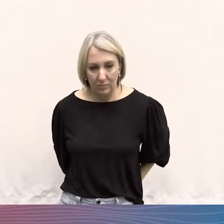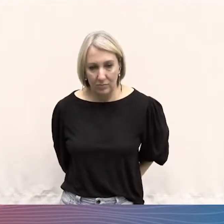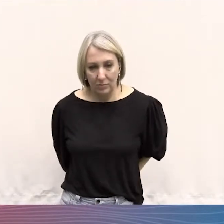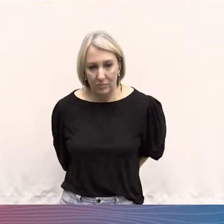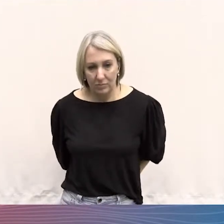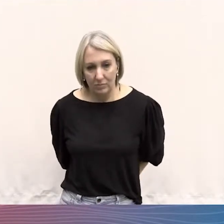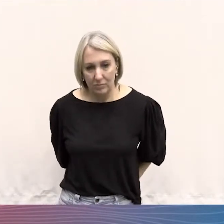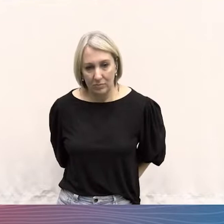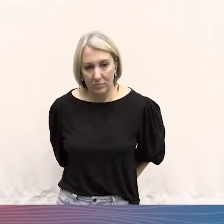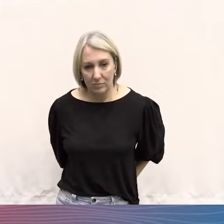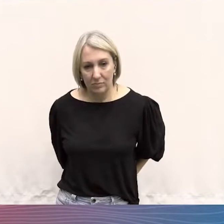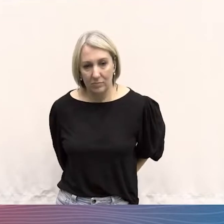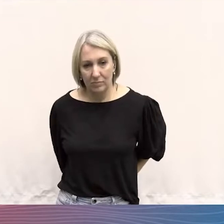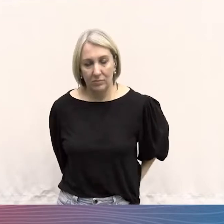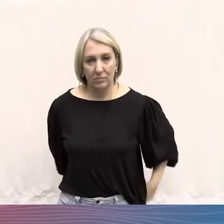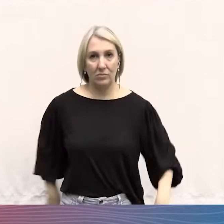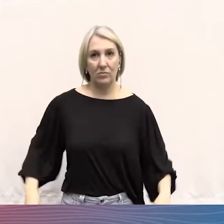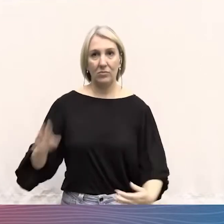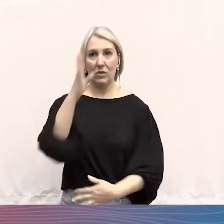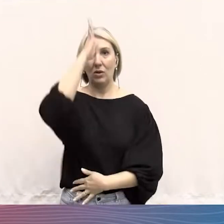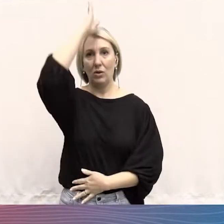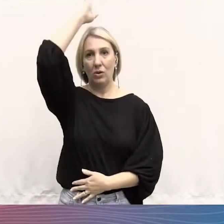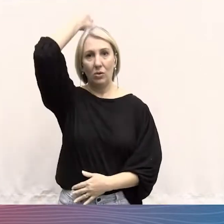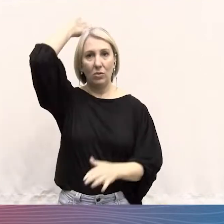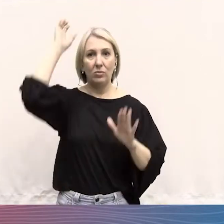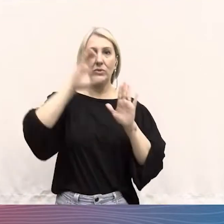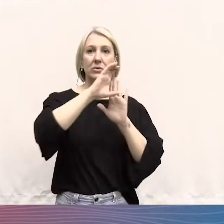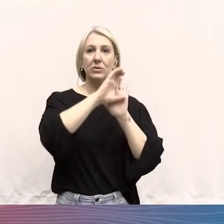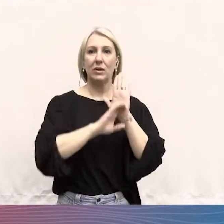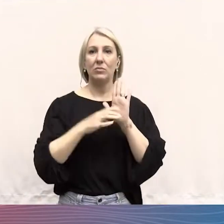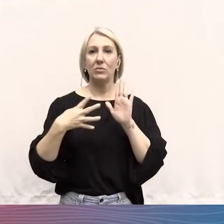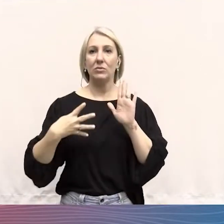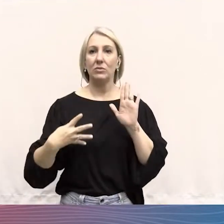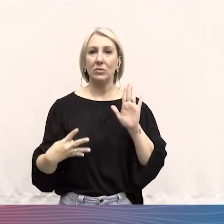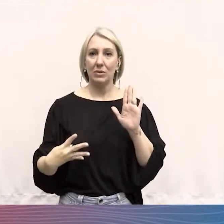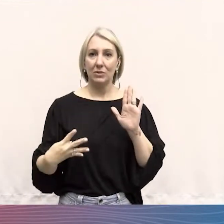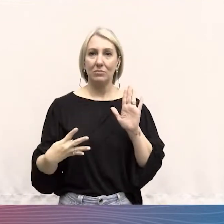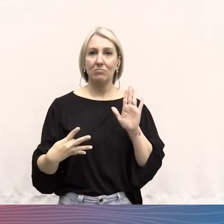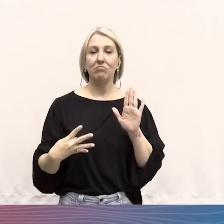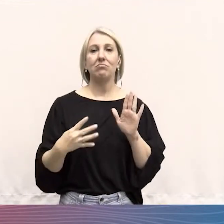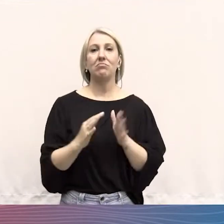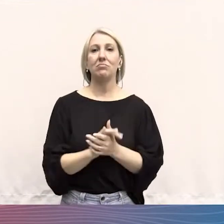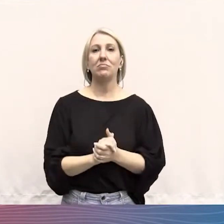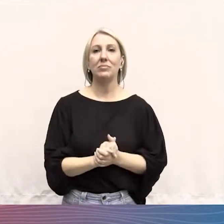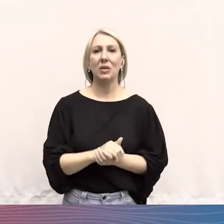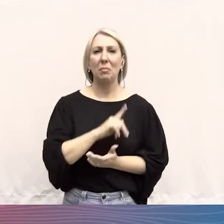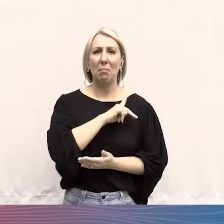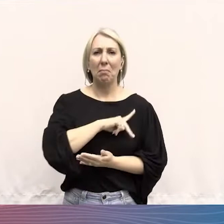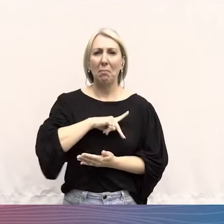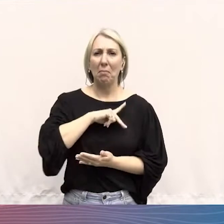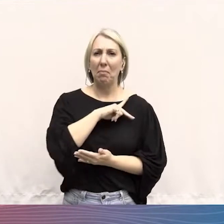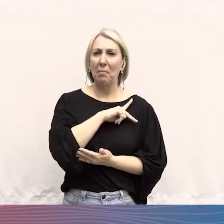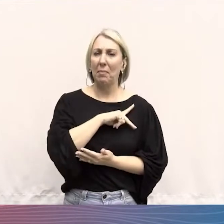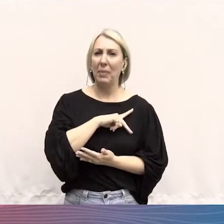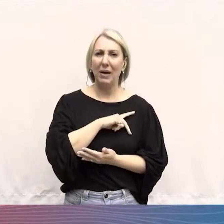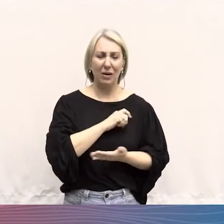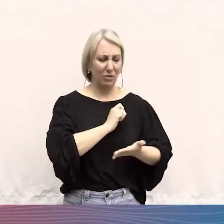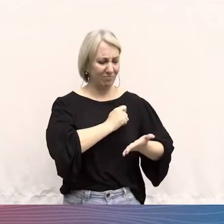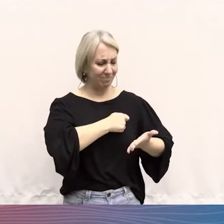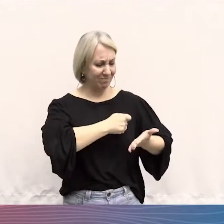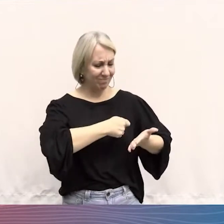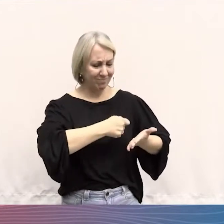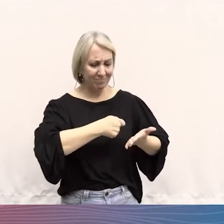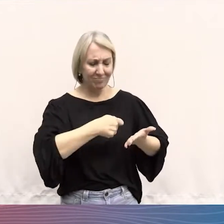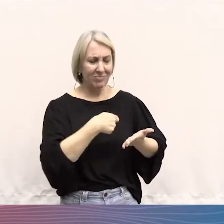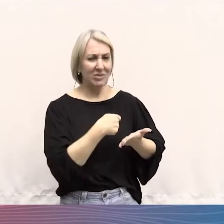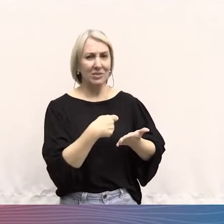capítulo 4, vou mostrar para vocês. Paulo realmente é um ótimo escritor, excelente. Ele,